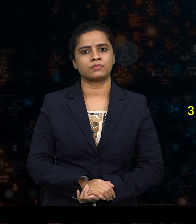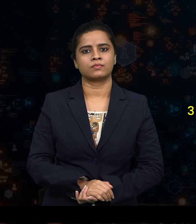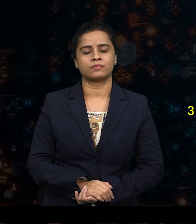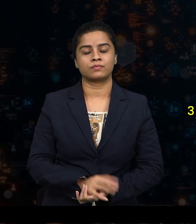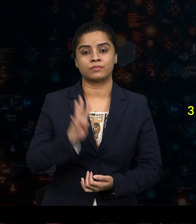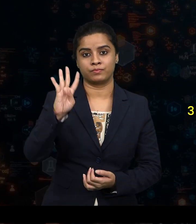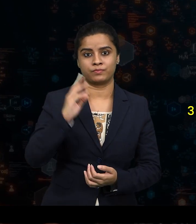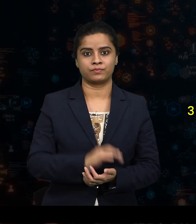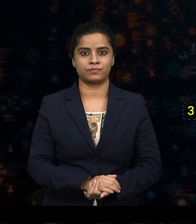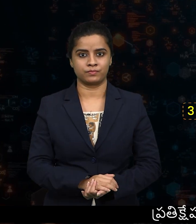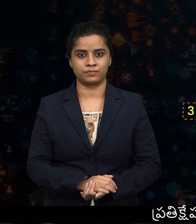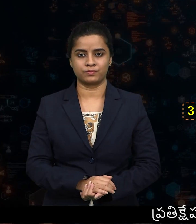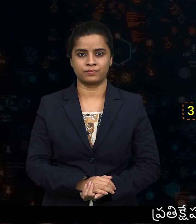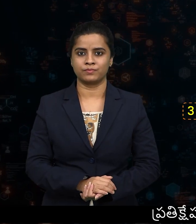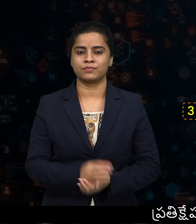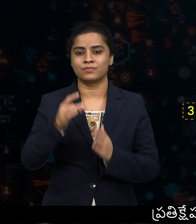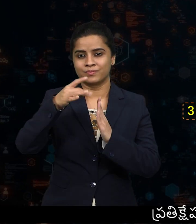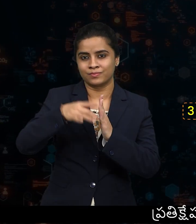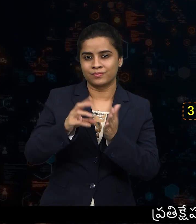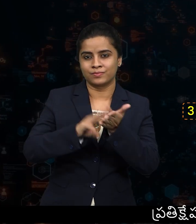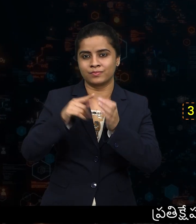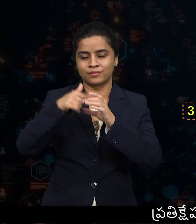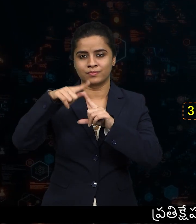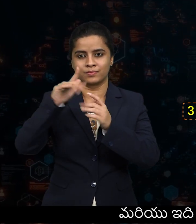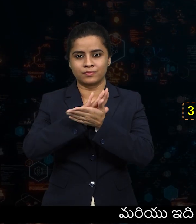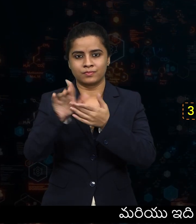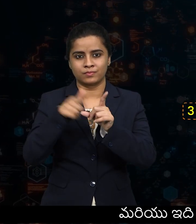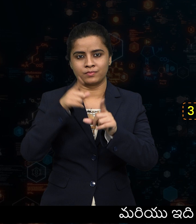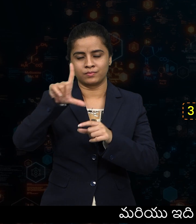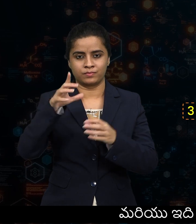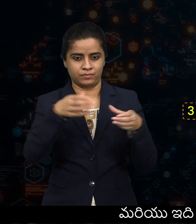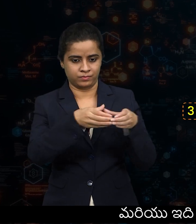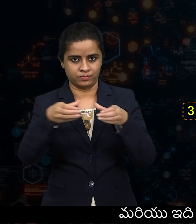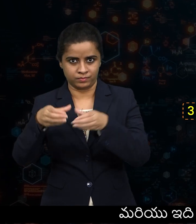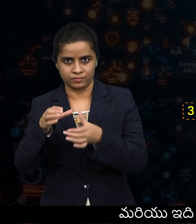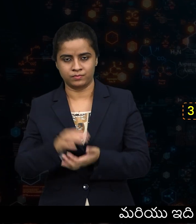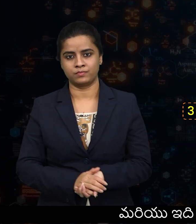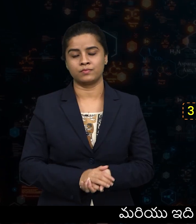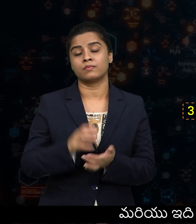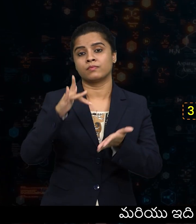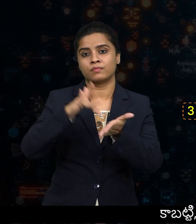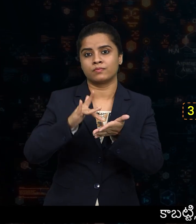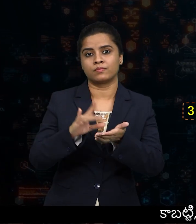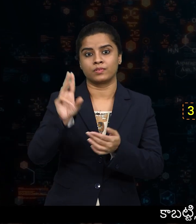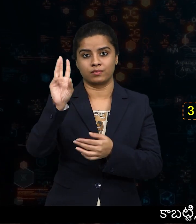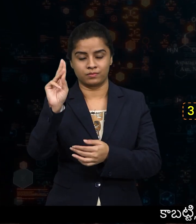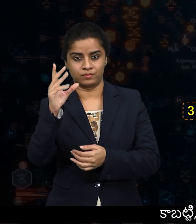దశ 4. ప్రతిక్షేపకం మిథైల్ సమూహం మరియు ఇది 3వ కార్బన్ వద్ద ఉంది కాబట్టి దాని సంఖ్య